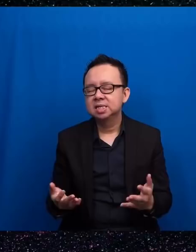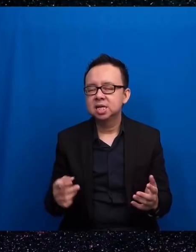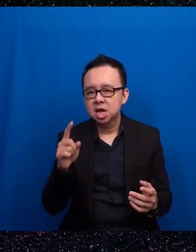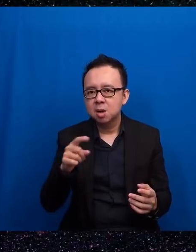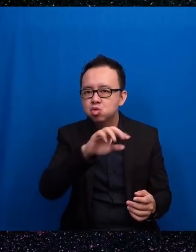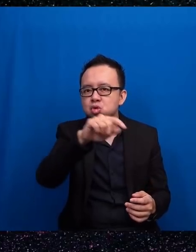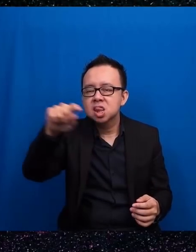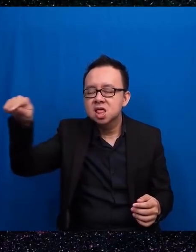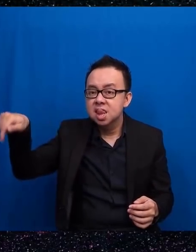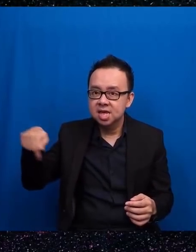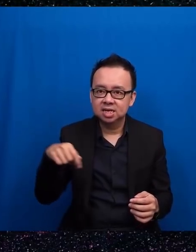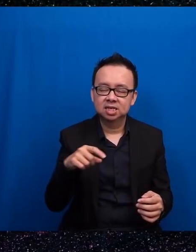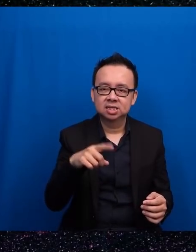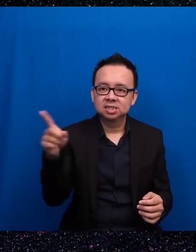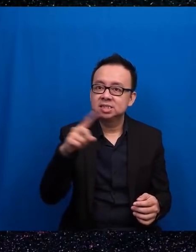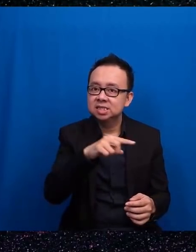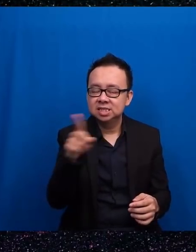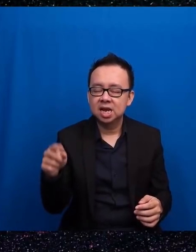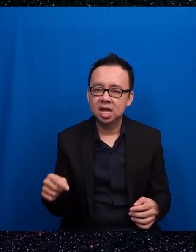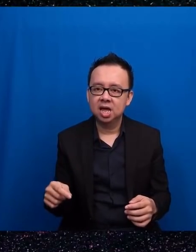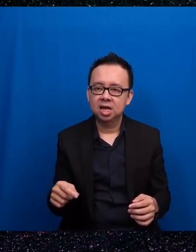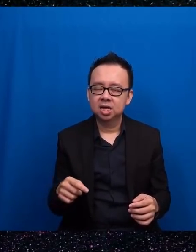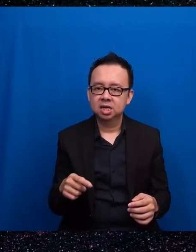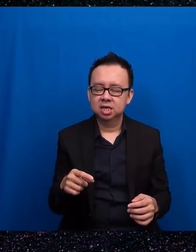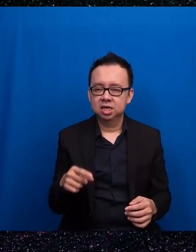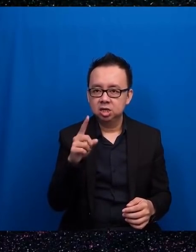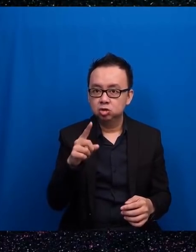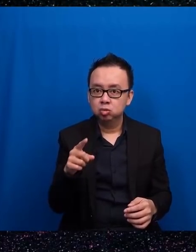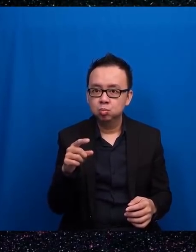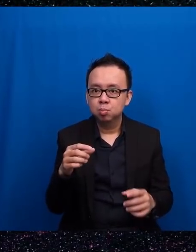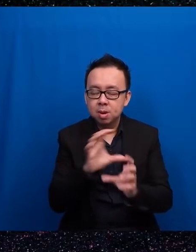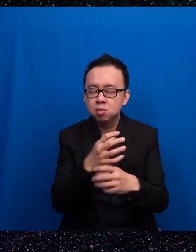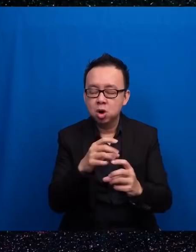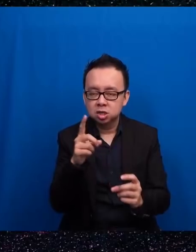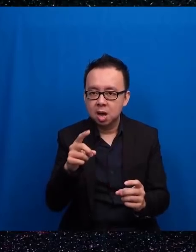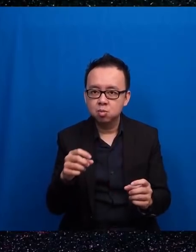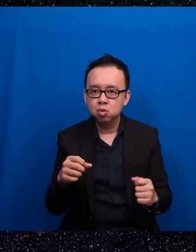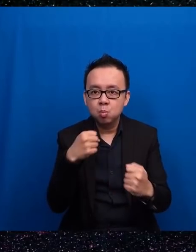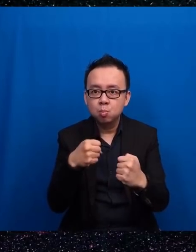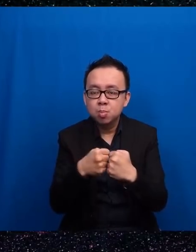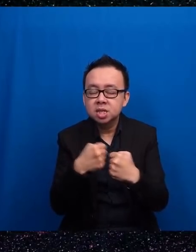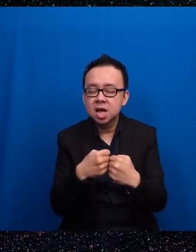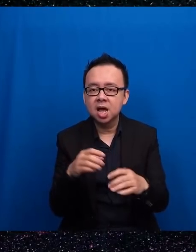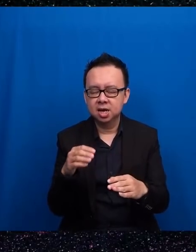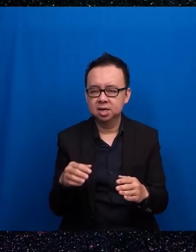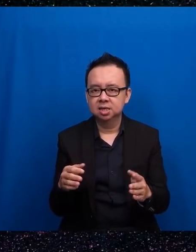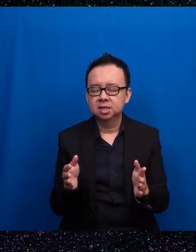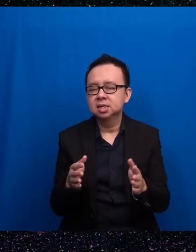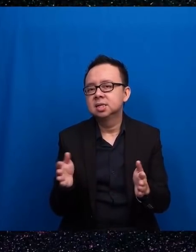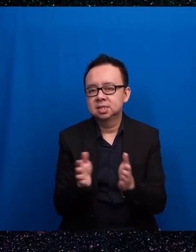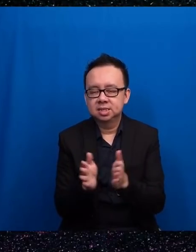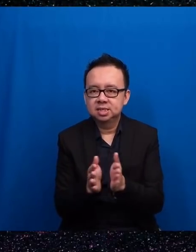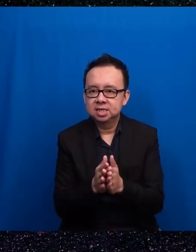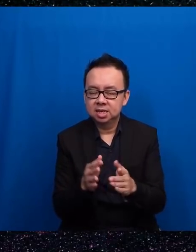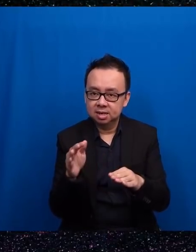sering menjadi memicu pertengkaran antara suami istri. Padahal Anda setia. Tapi entah gimana pokoknya semua kejadian